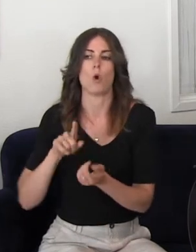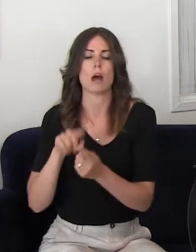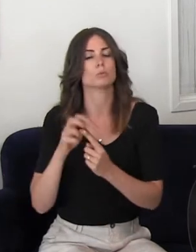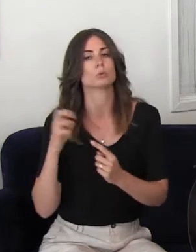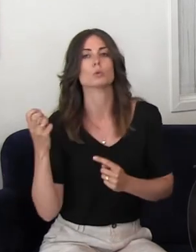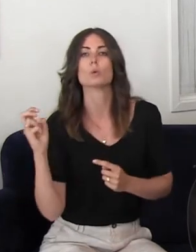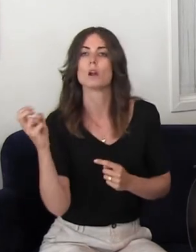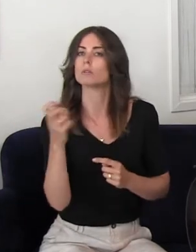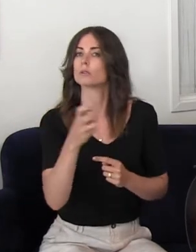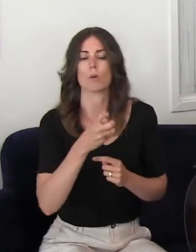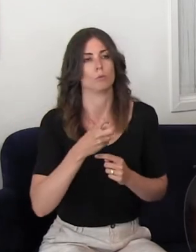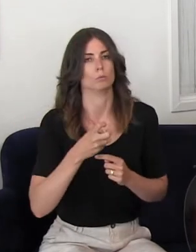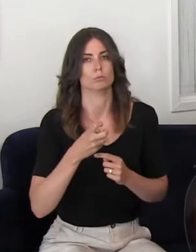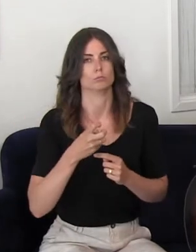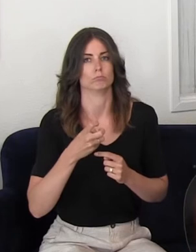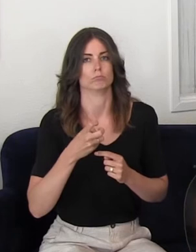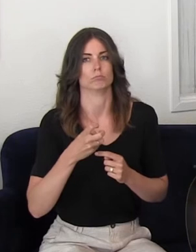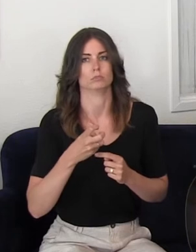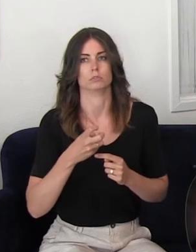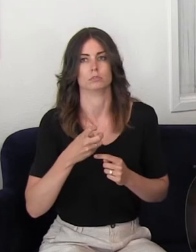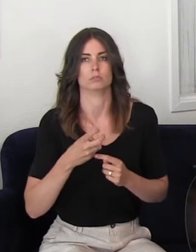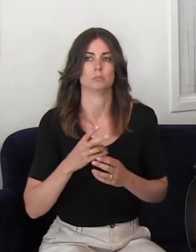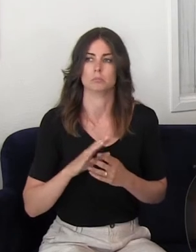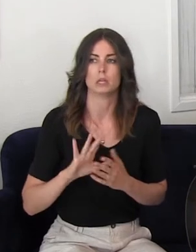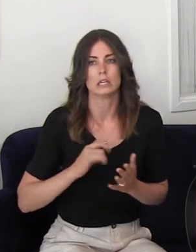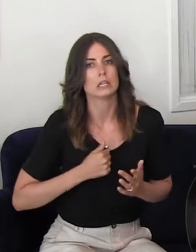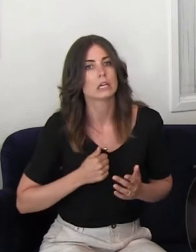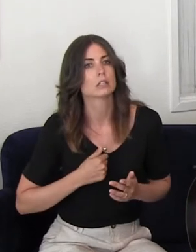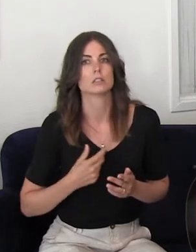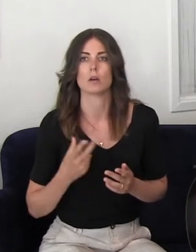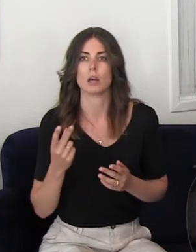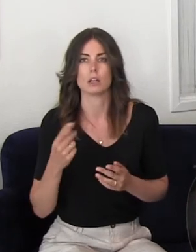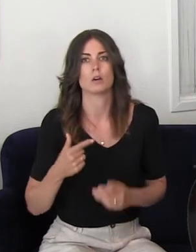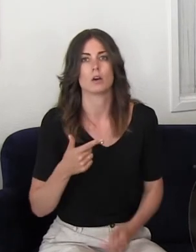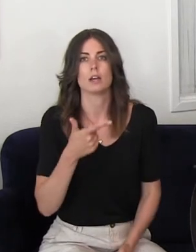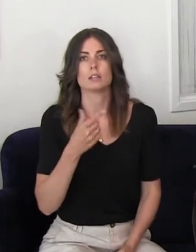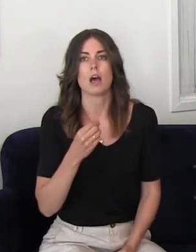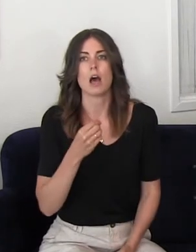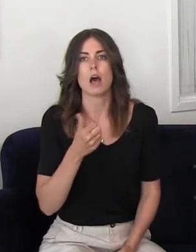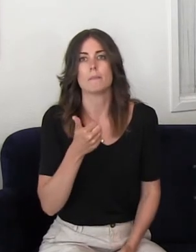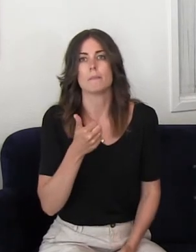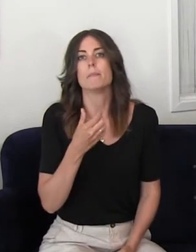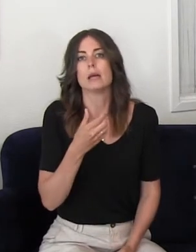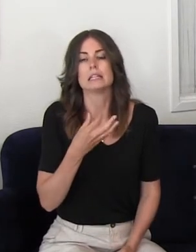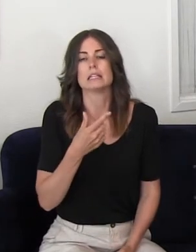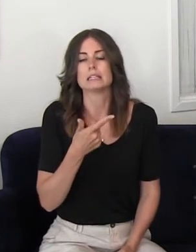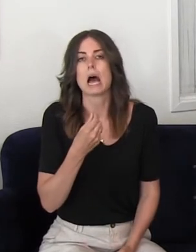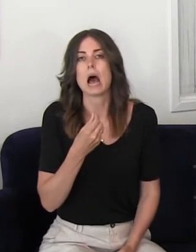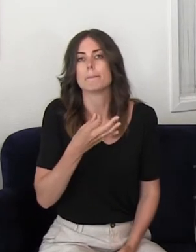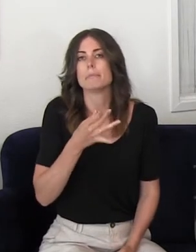runt i flera decennier sedan med sina egna andra sånger. Han heter Tapio Rautavaara.